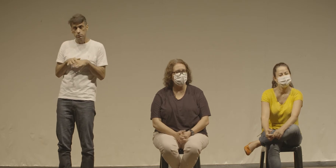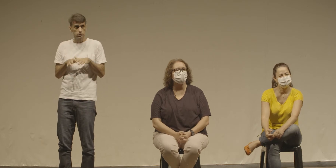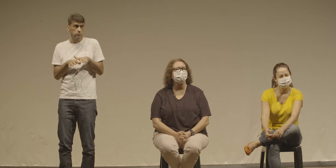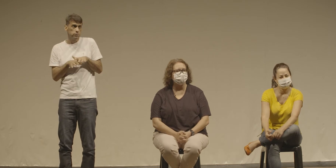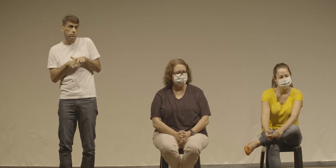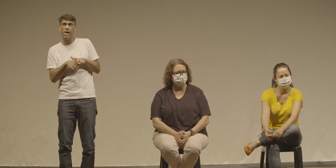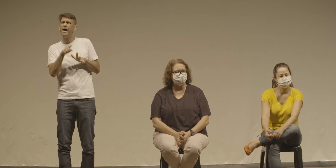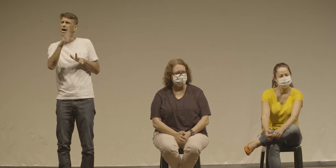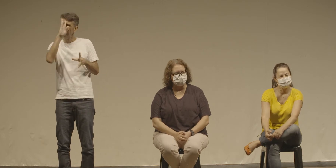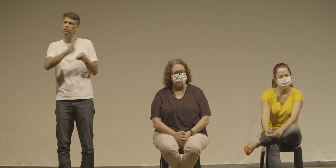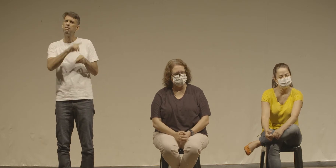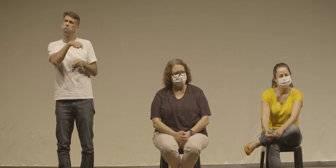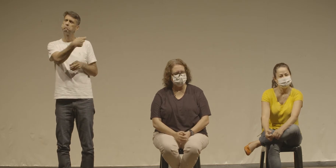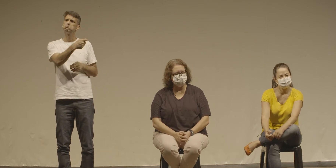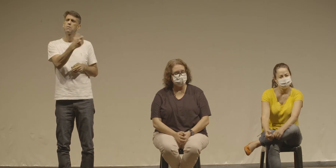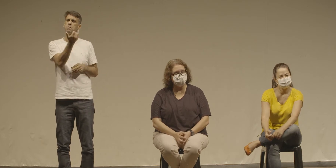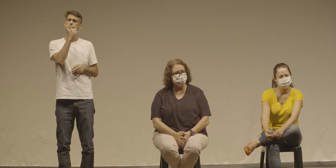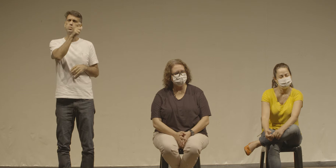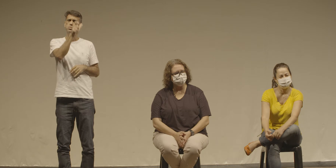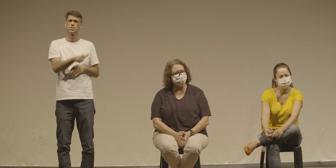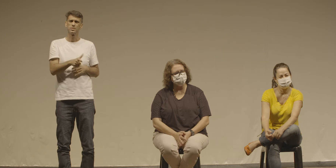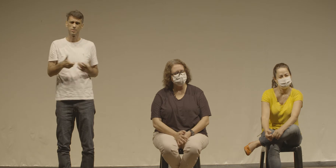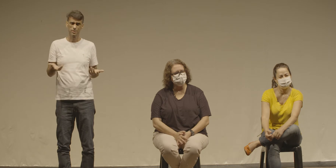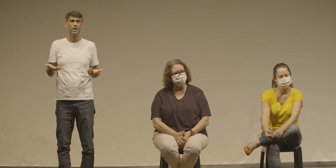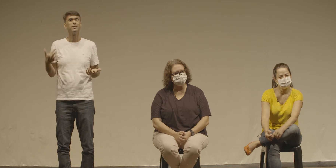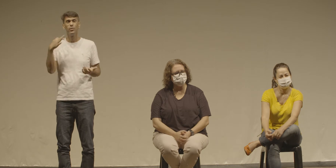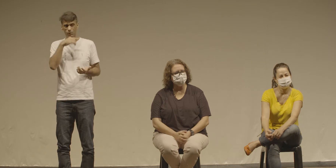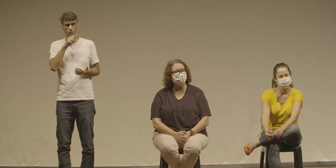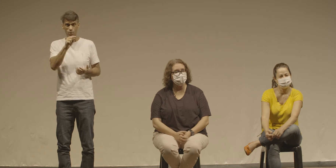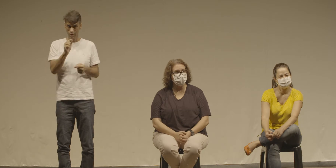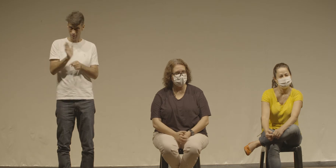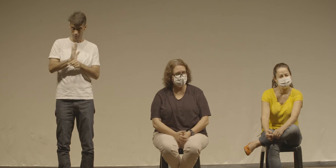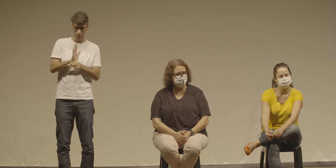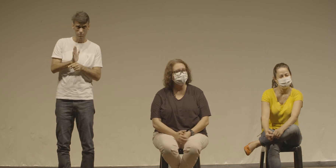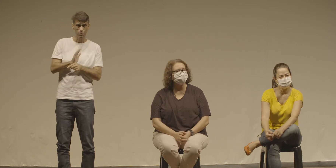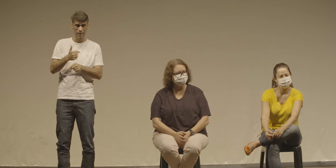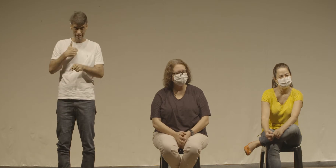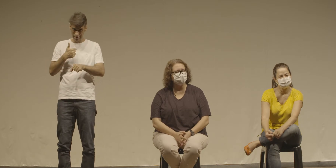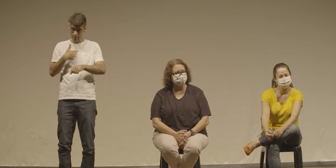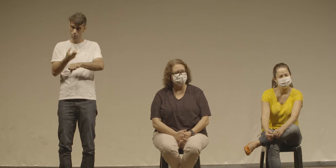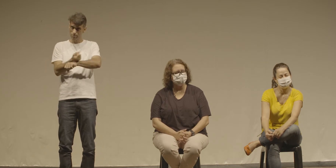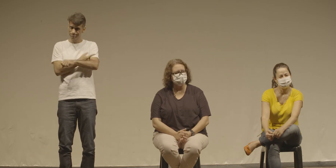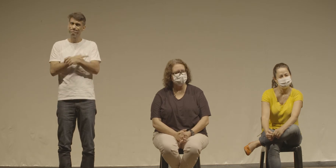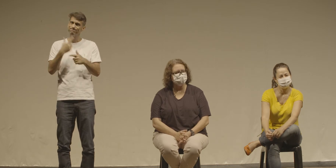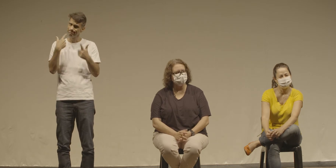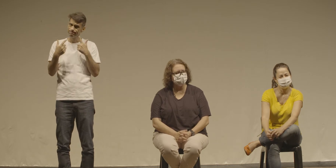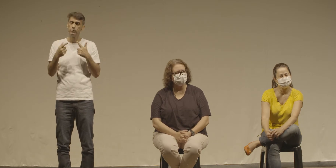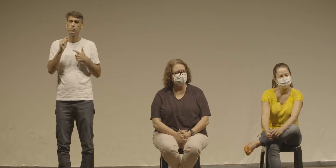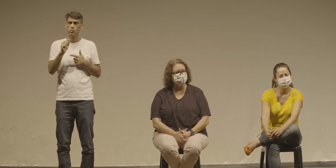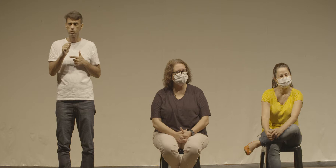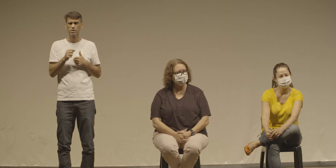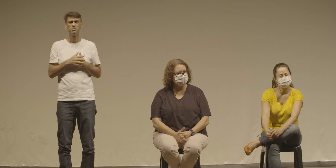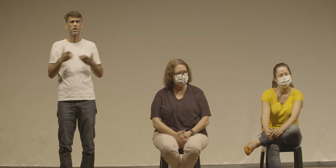cuidasse dela. Esse que era o papel da mulher. Então, a gente vê nesse filme, eu até me emocionei, né? Que hoje, ao contrário,